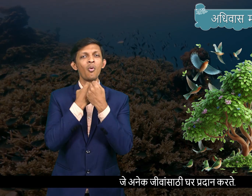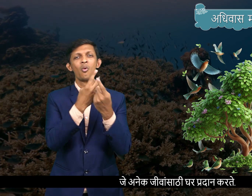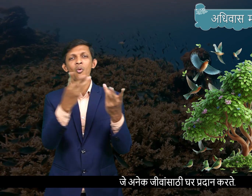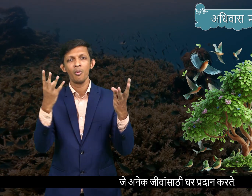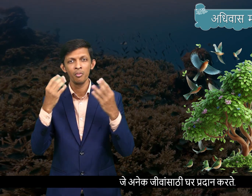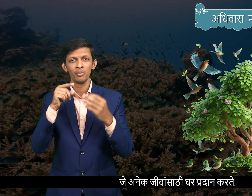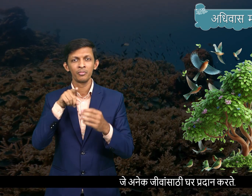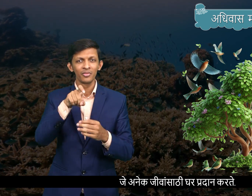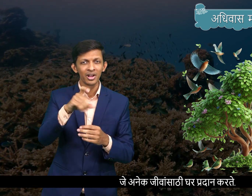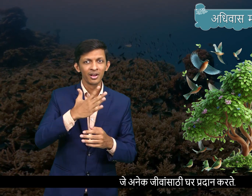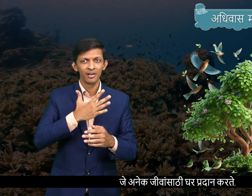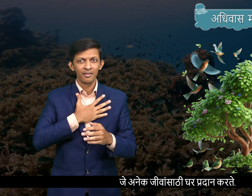प्रदान करते.